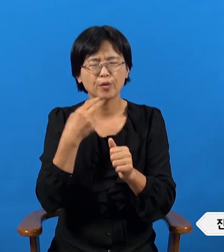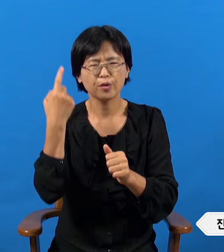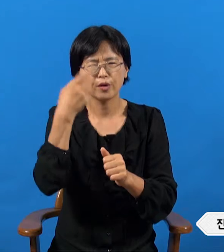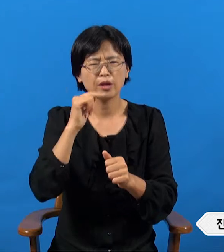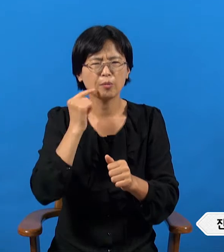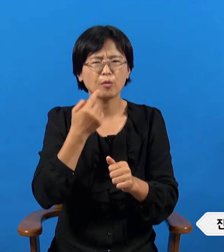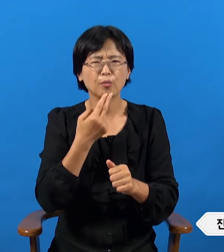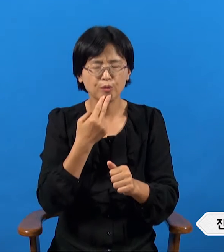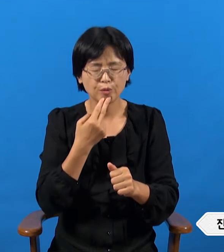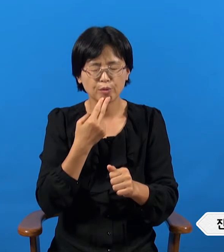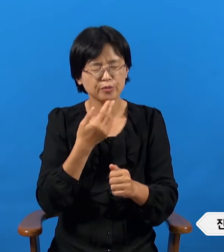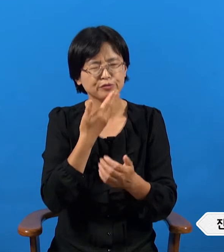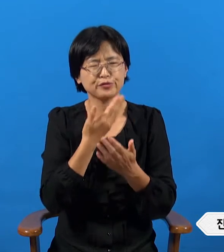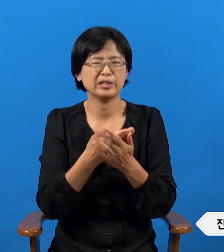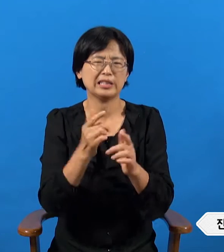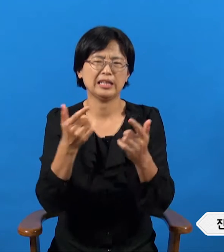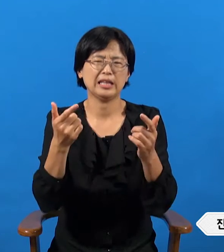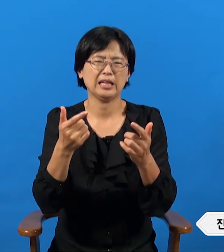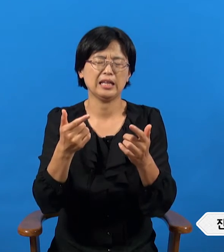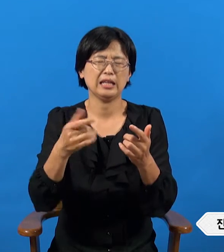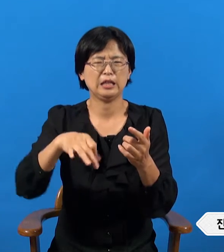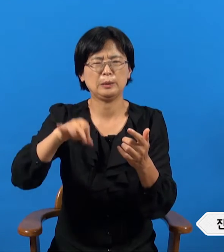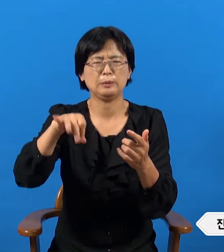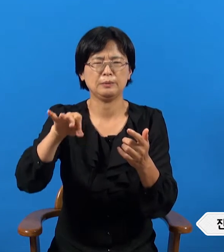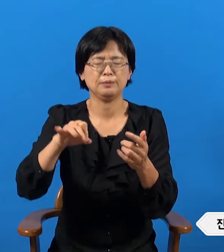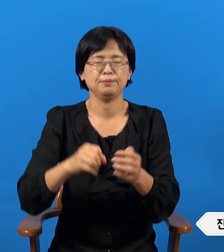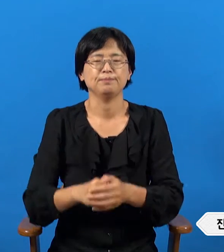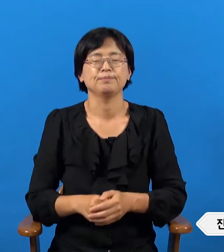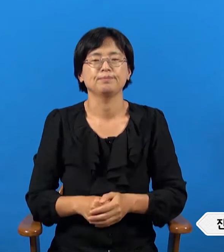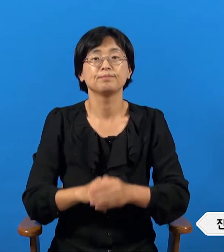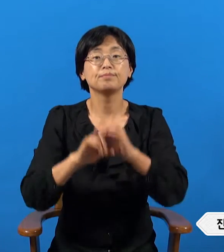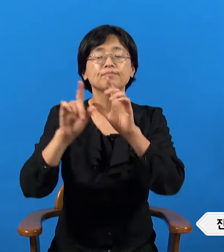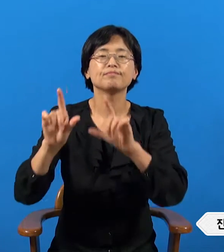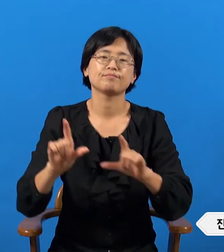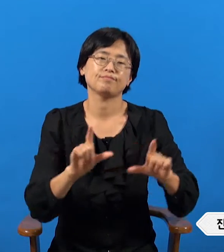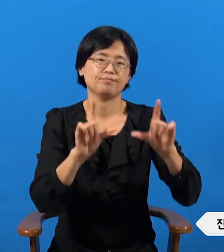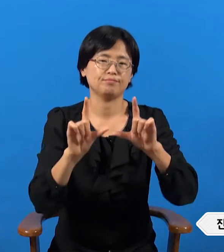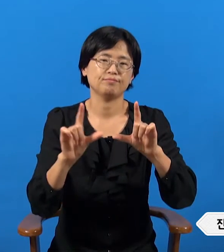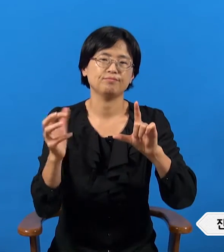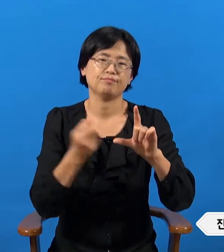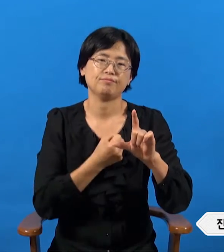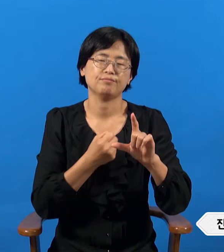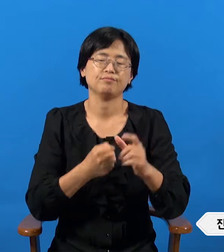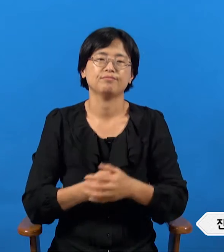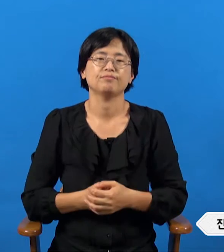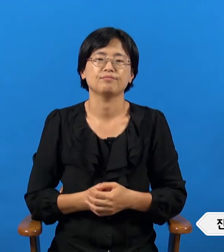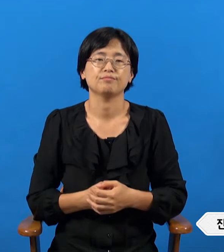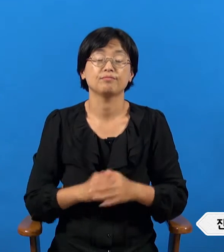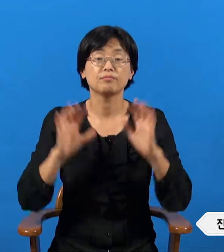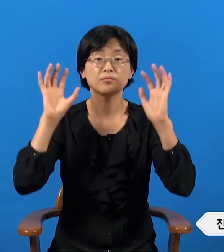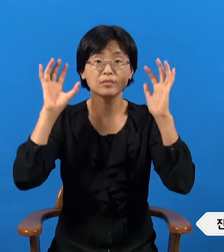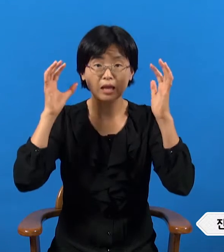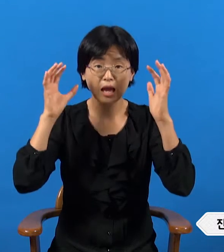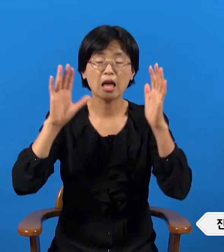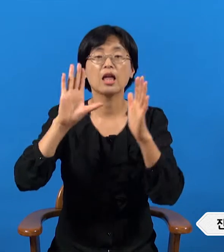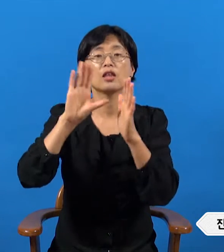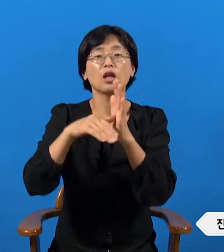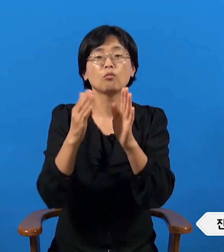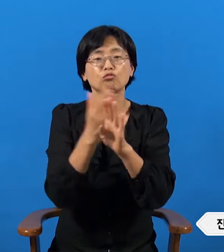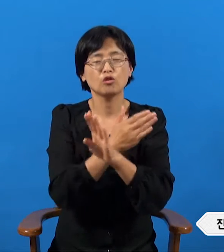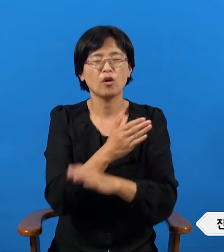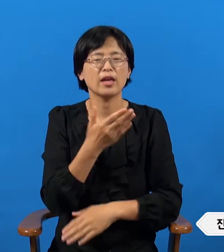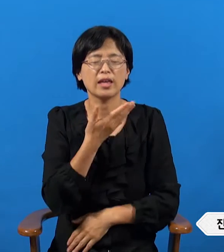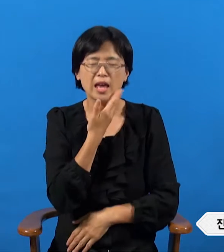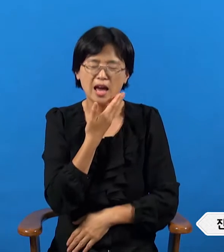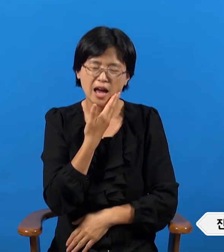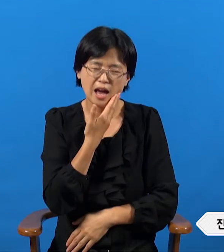나는 별로 중요하지 않고 그렇게 가치 있지 않는 삶의 모습을 우리는 가지게 됩니다. 어렸을